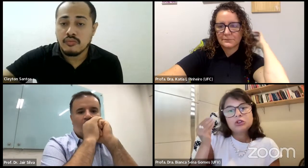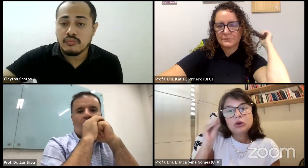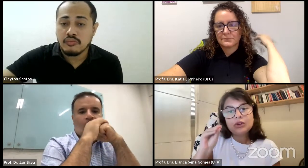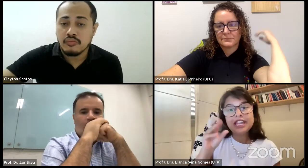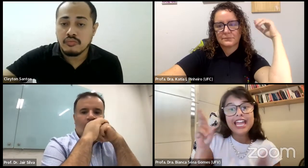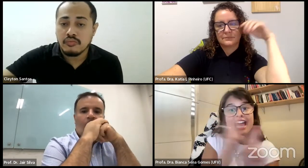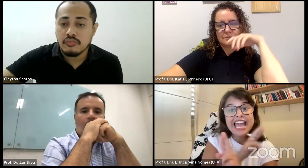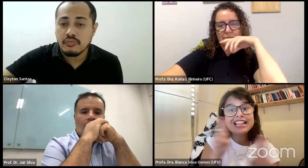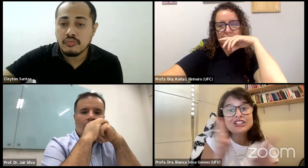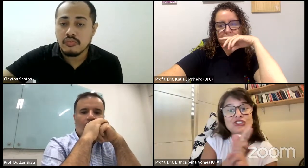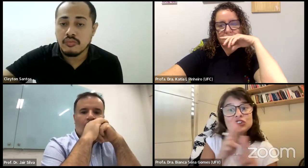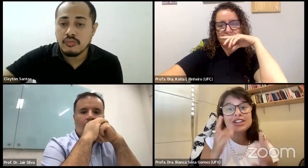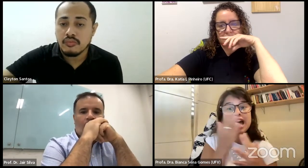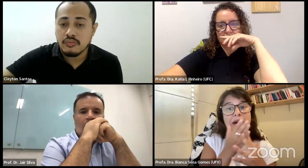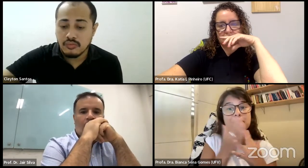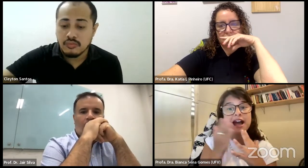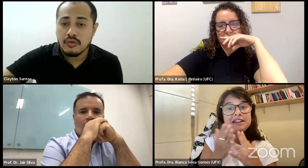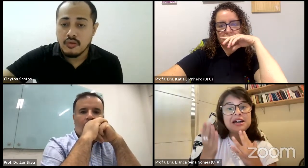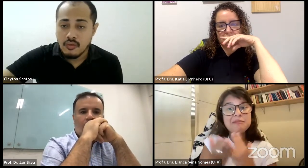Mas lá nos seus objetivos,